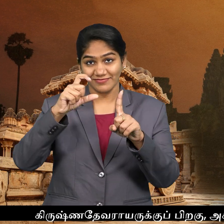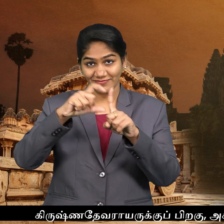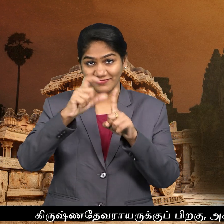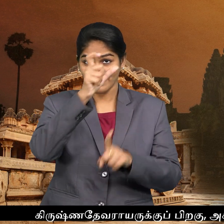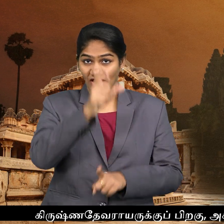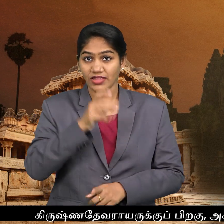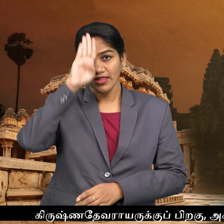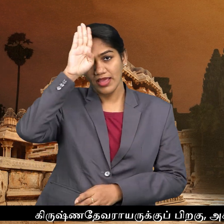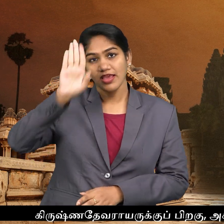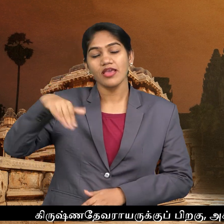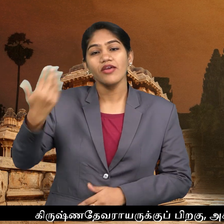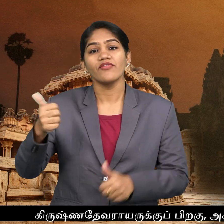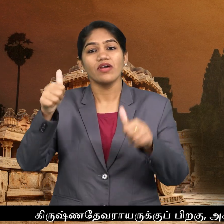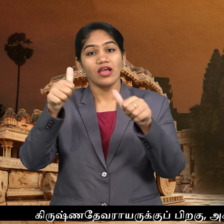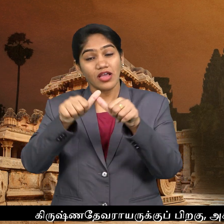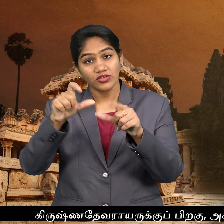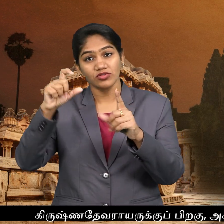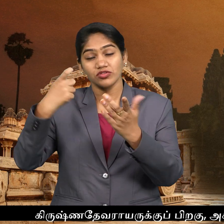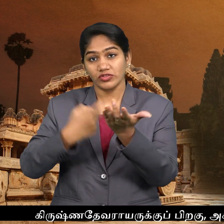கிருஷ்ணதேவராயருக்கு பிறகு